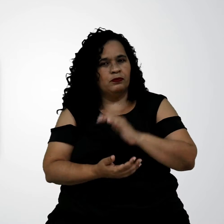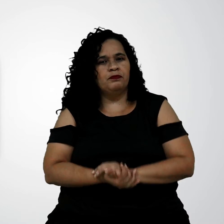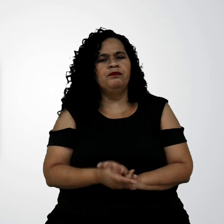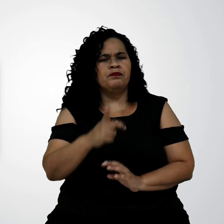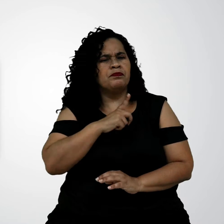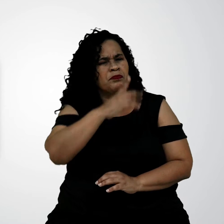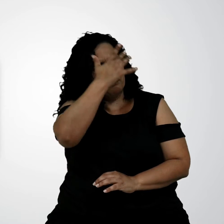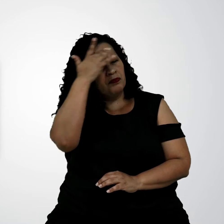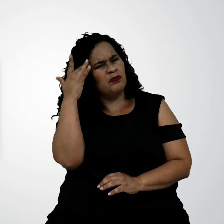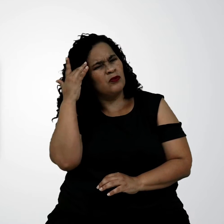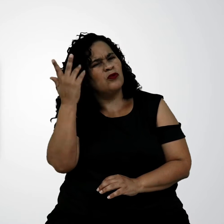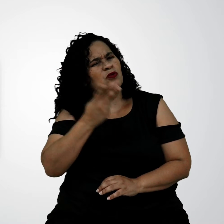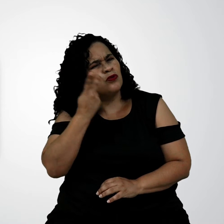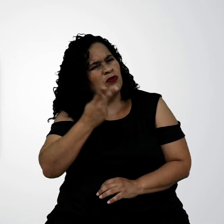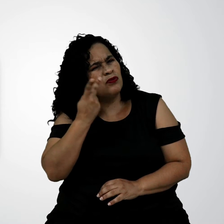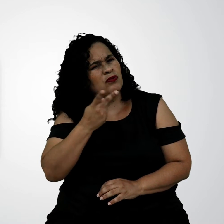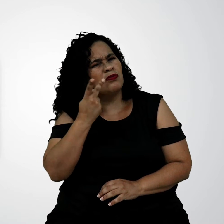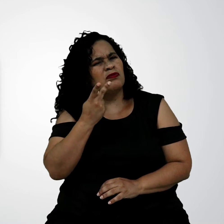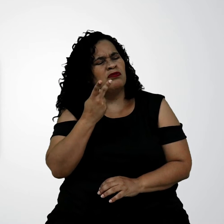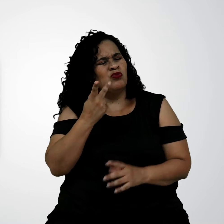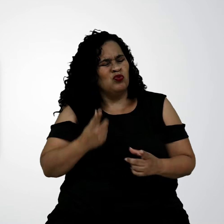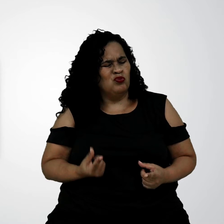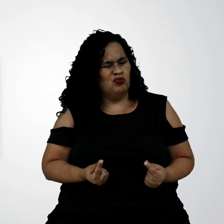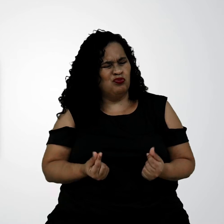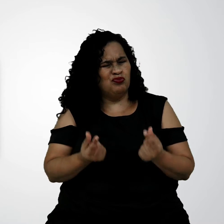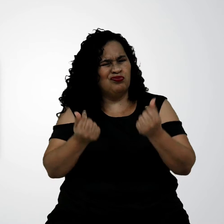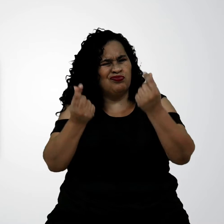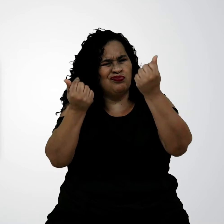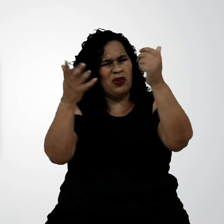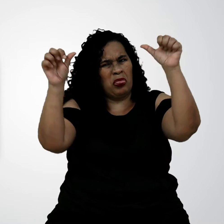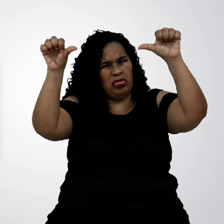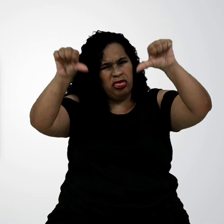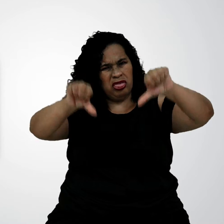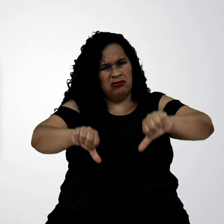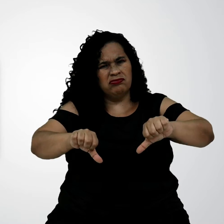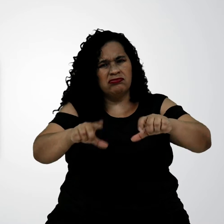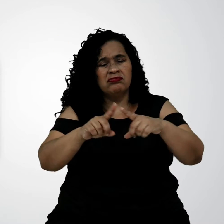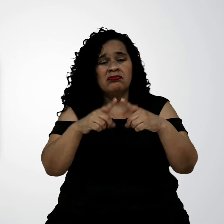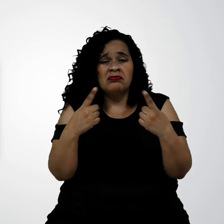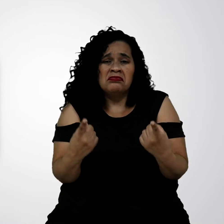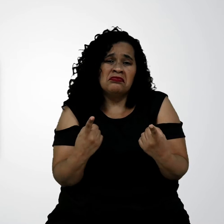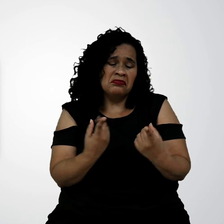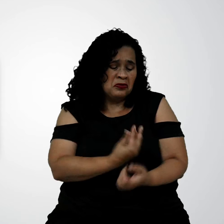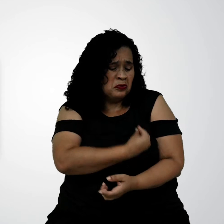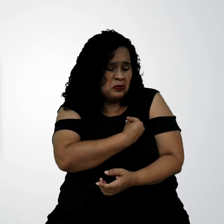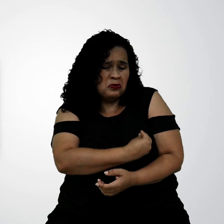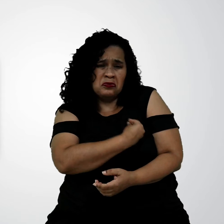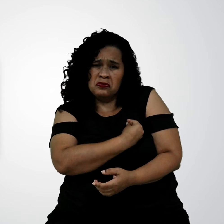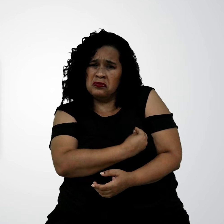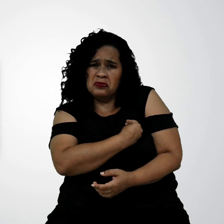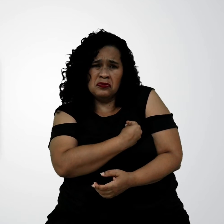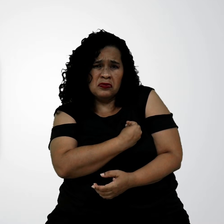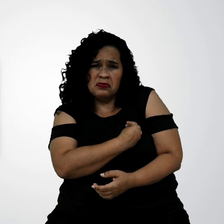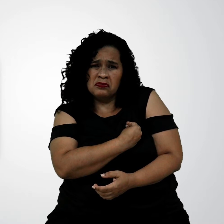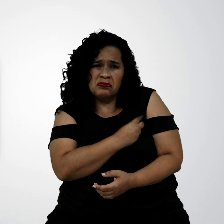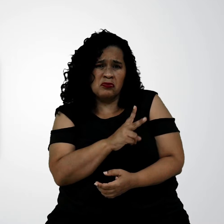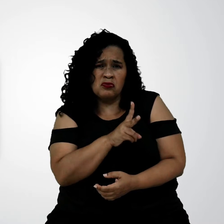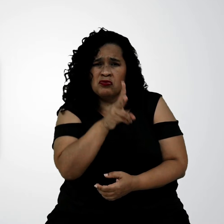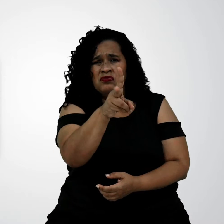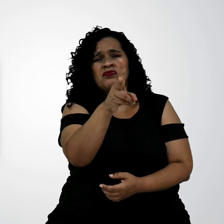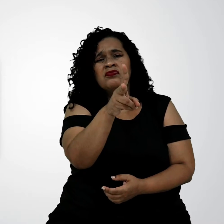situação financeira não está bom, mas vamos levando desse jeito. O problema é